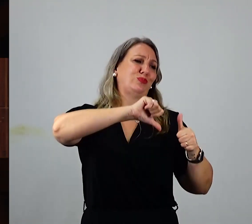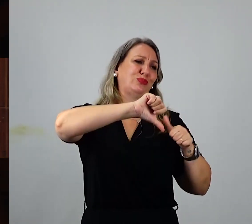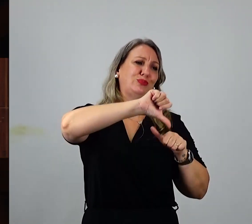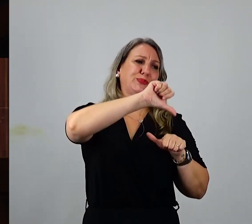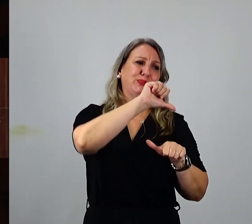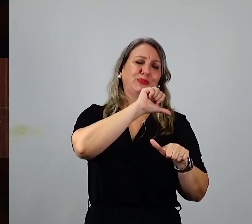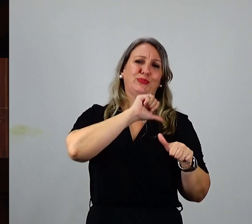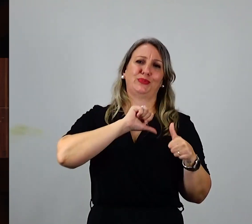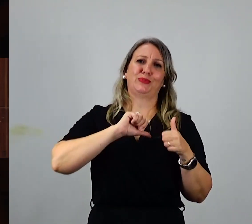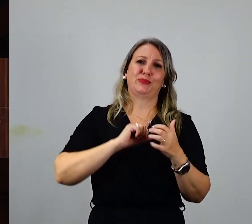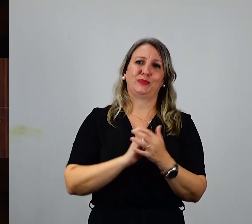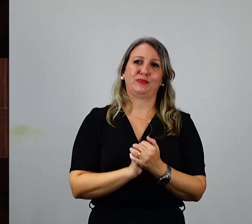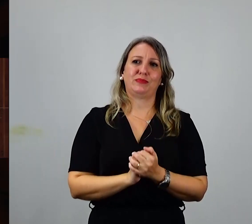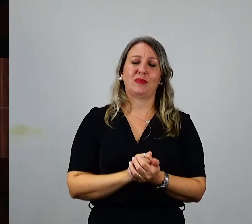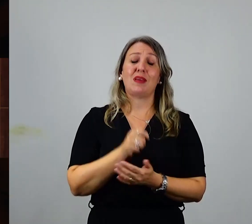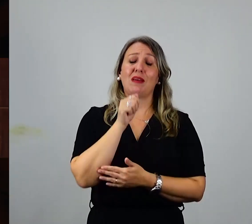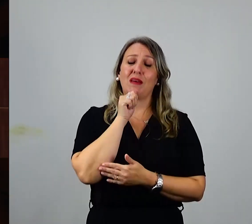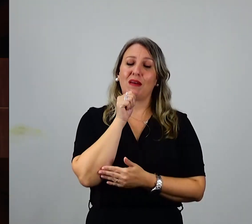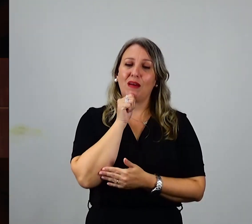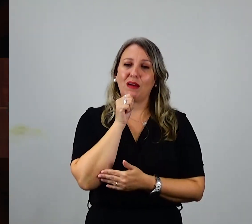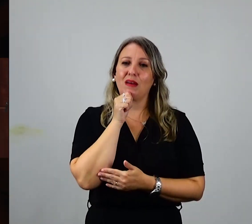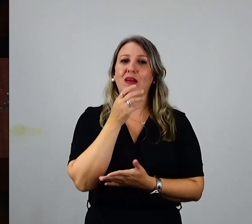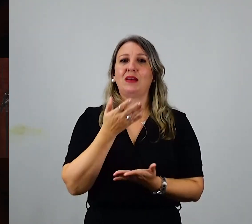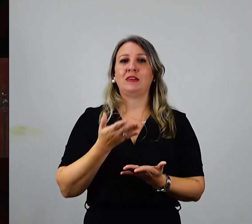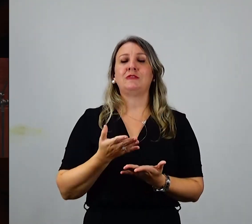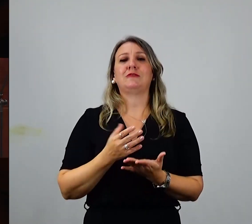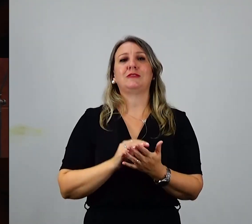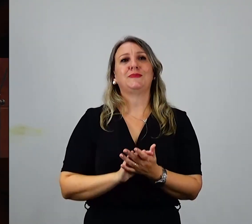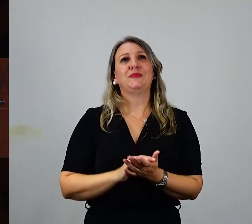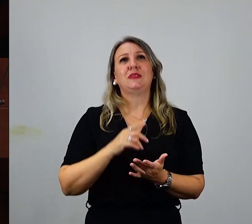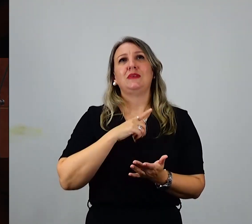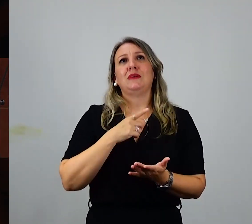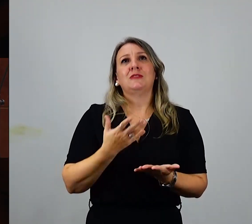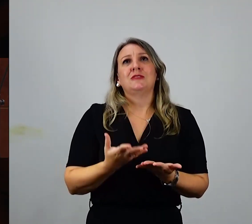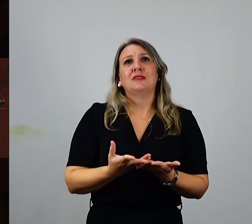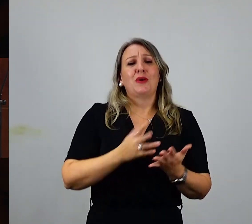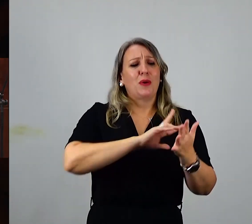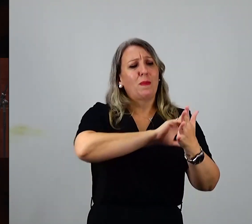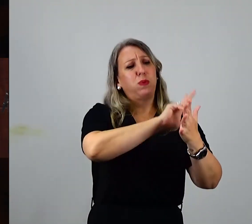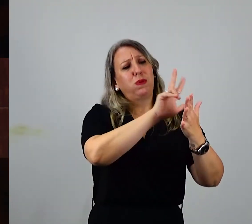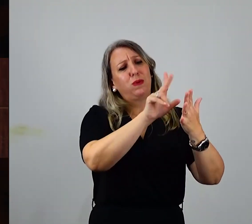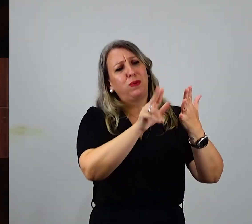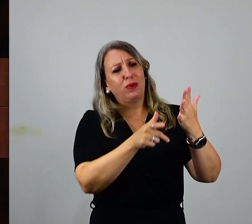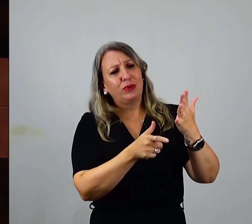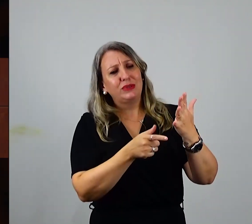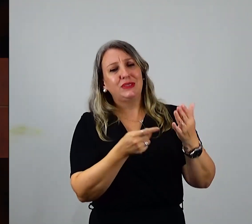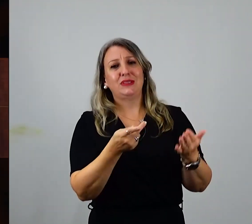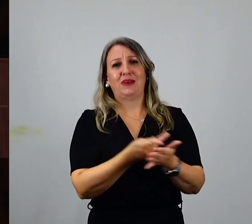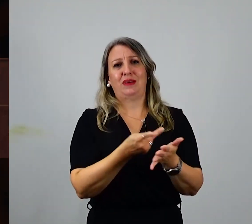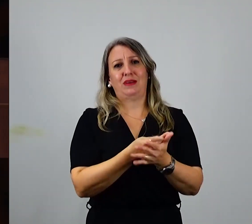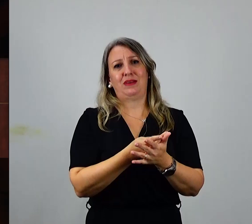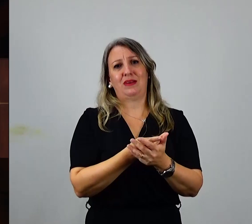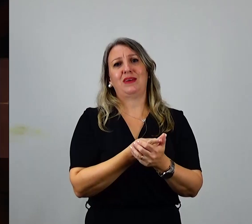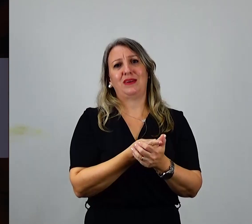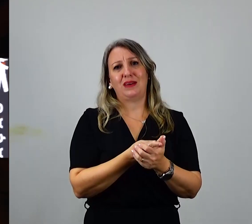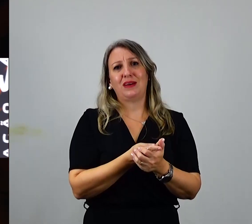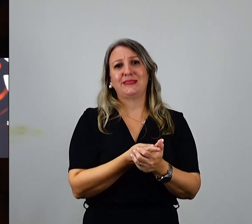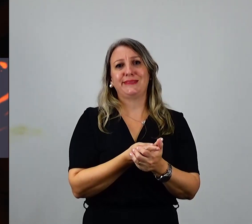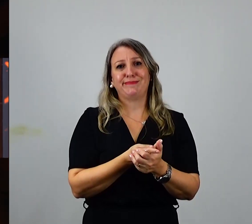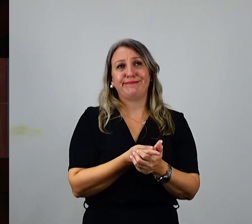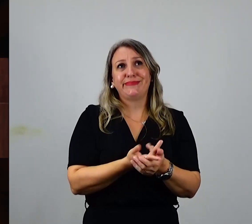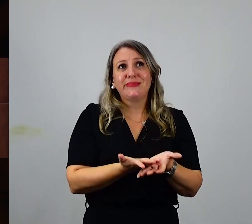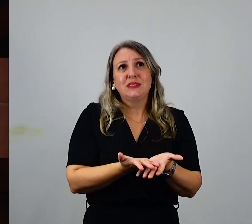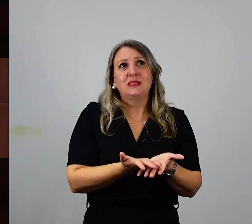hoje, tem coisas que nos limitam, que nos restringem, coisas da nossa velha